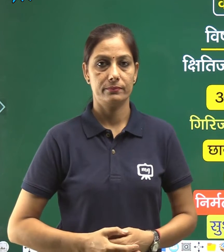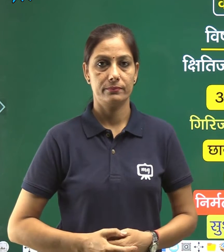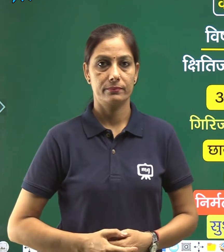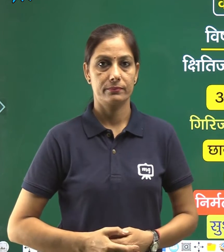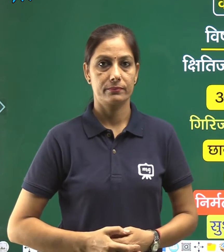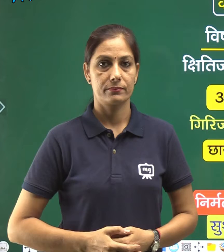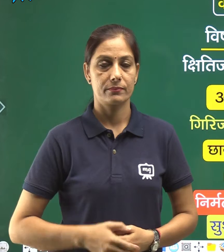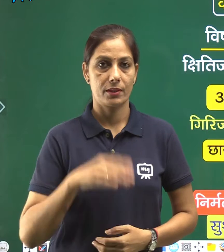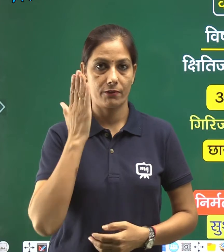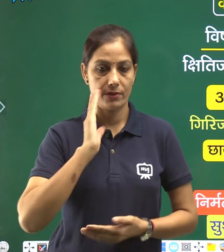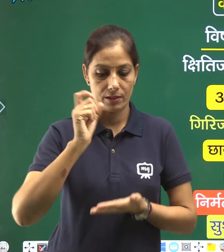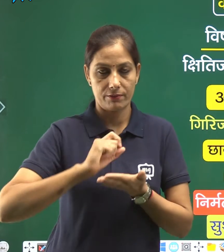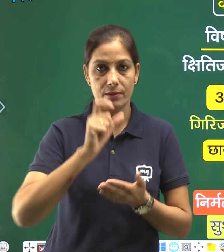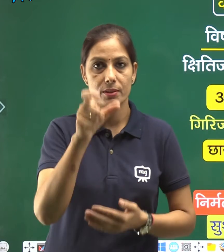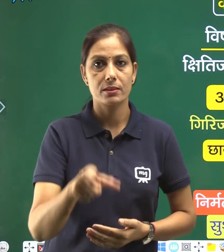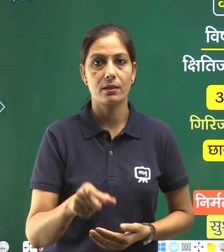कवि का नाम है